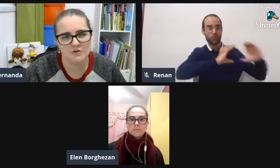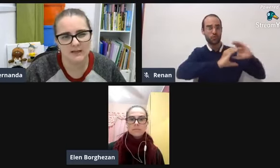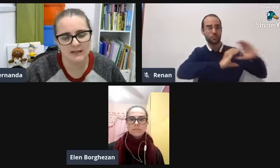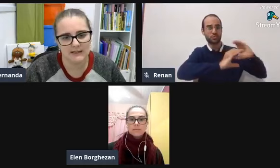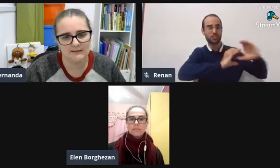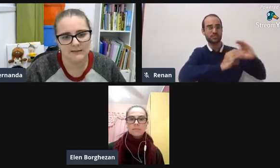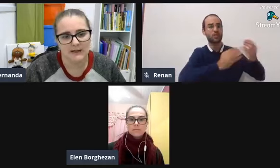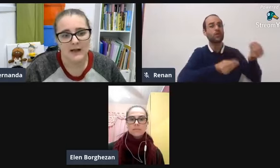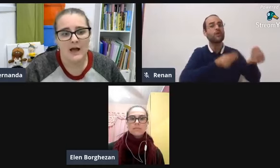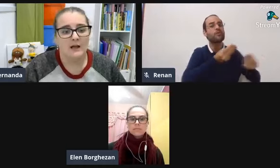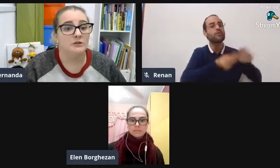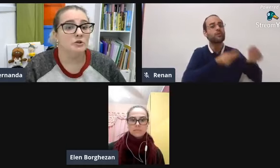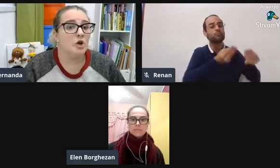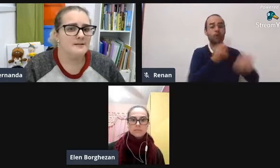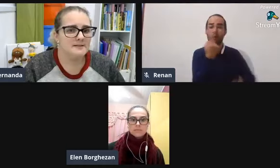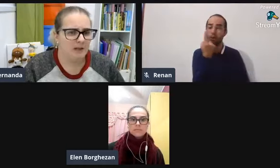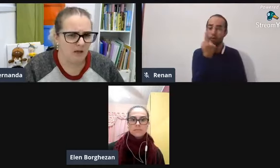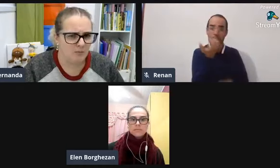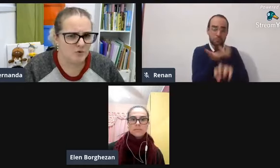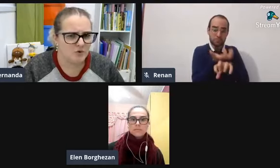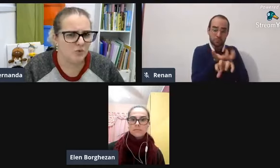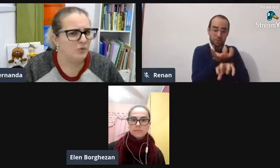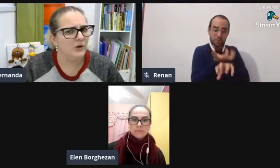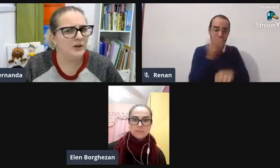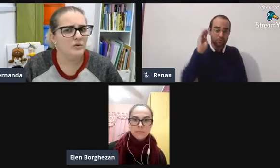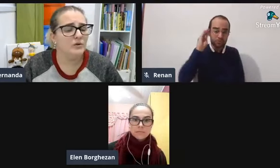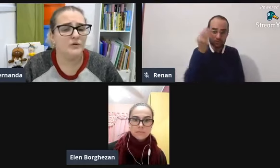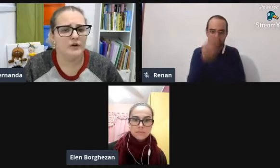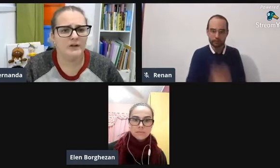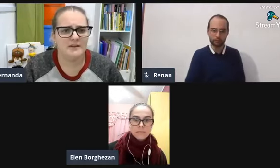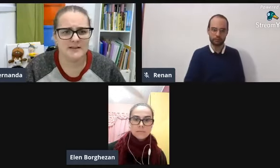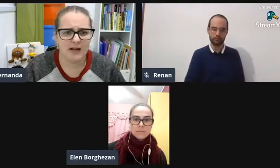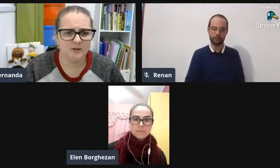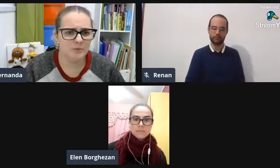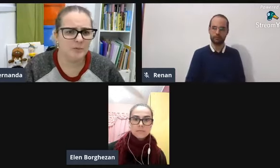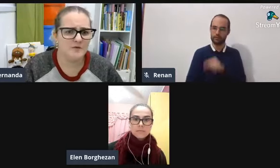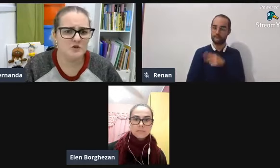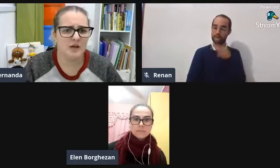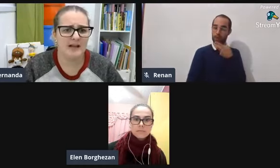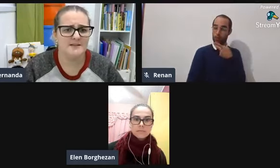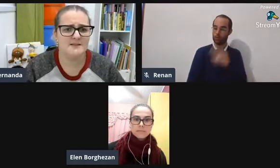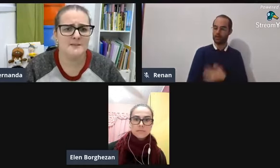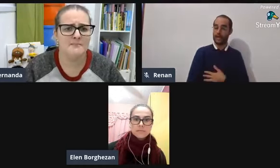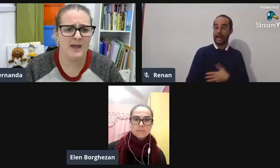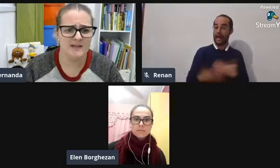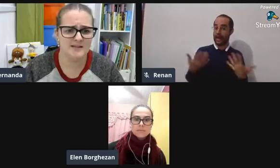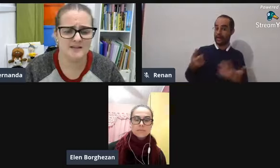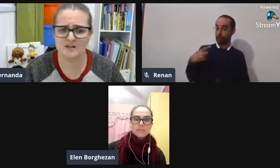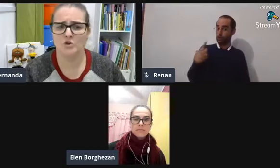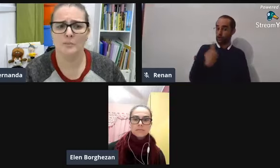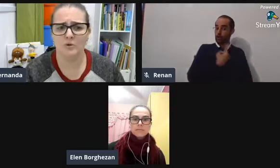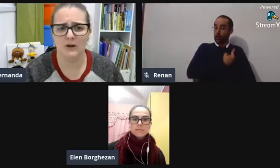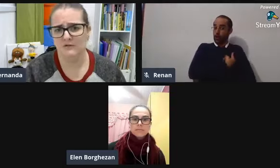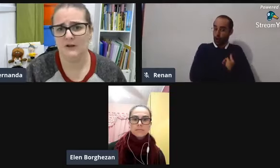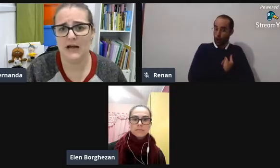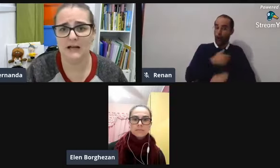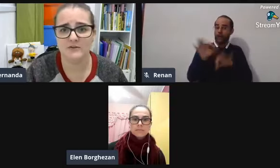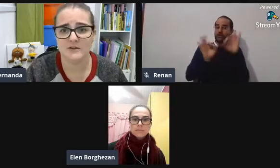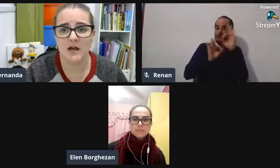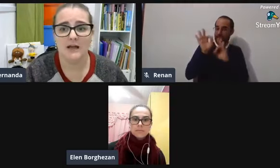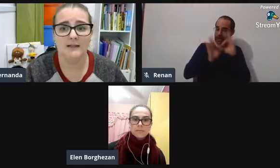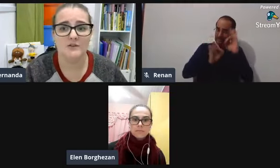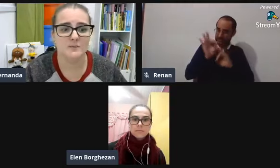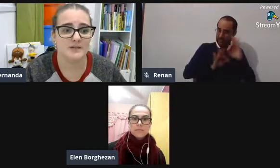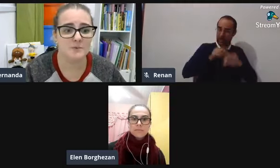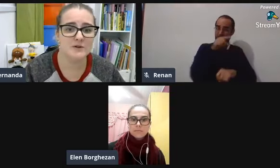disciplina de surdo-cegueira. Nós temos um currículo que foi organizado por profissionais mestres super